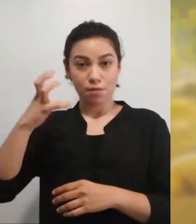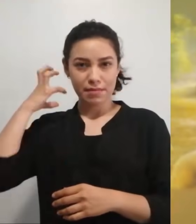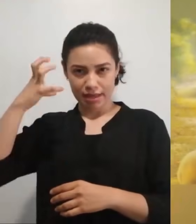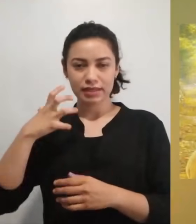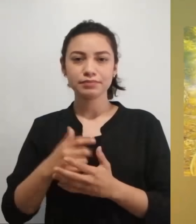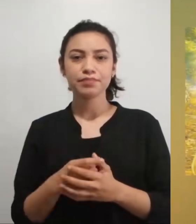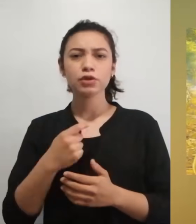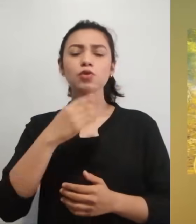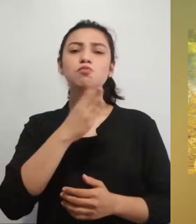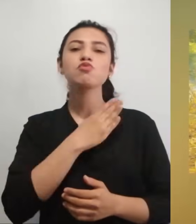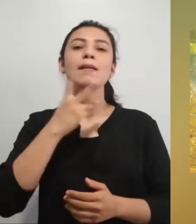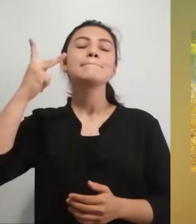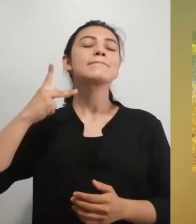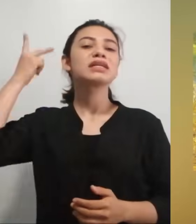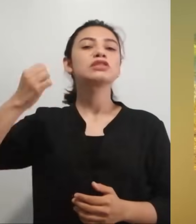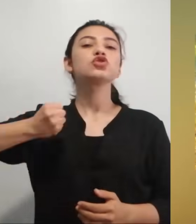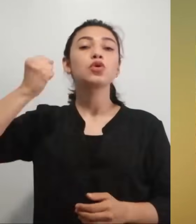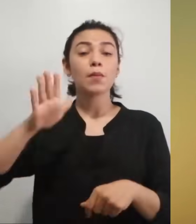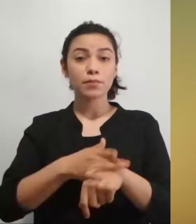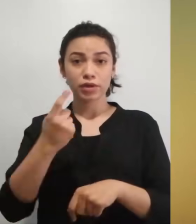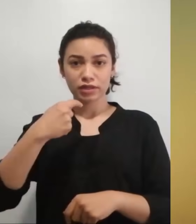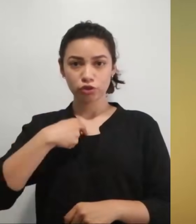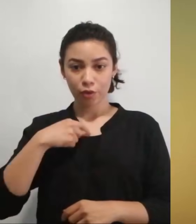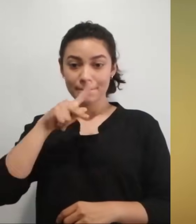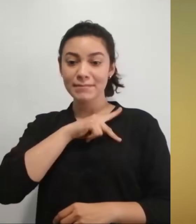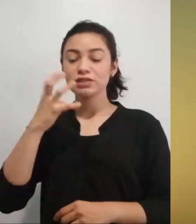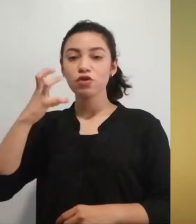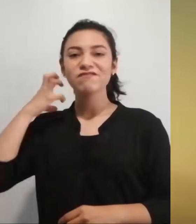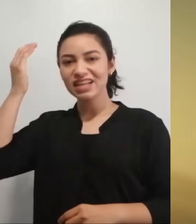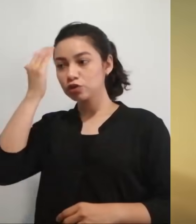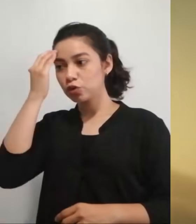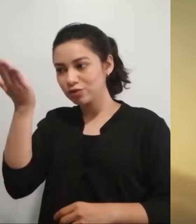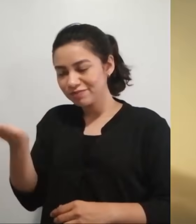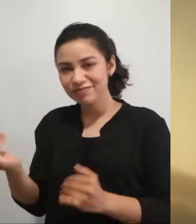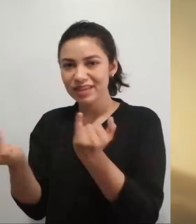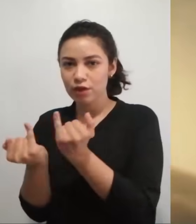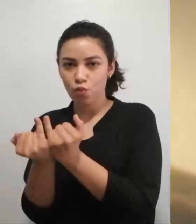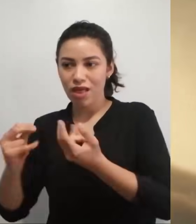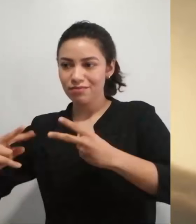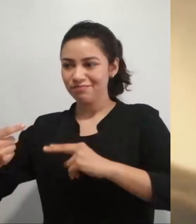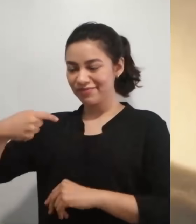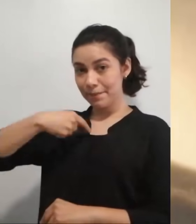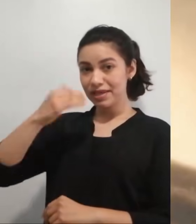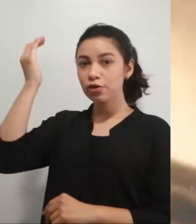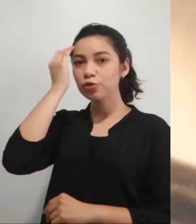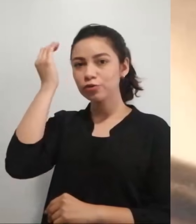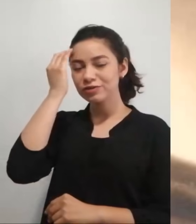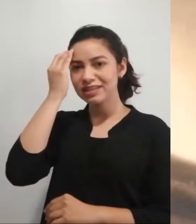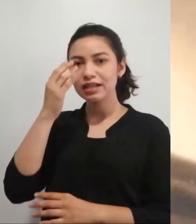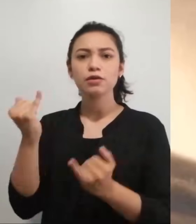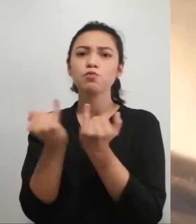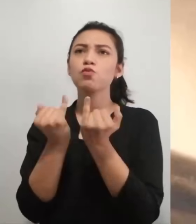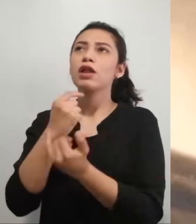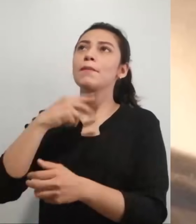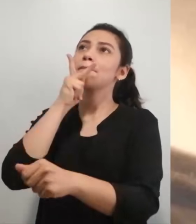ovejas y ellas me conocen a mí. Así como el Padre me conoce a mí y yo conozco al Padre. Yo doy